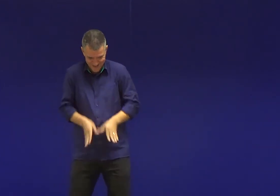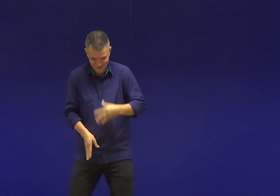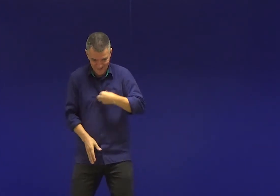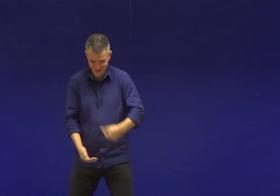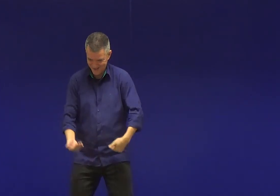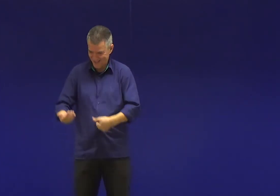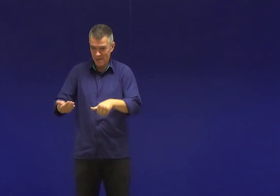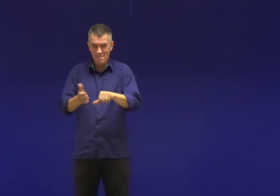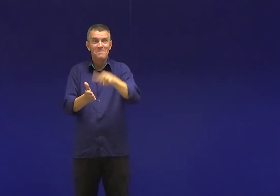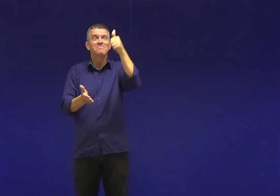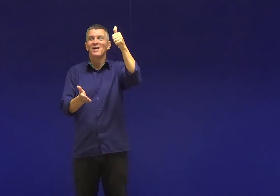da minha esposa.